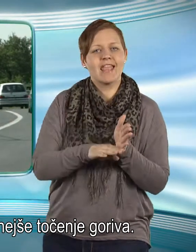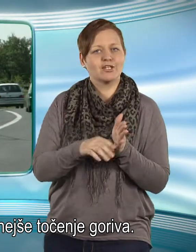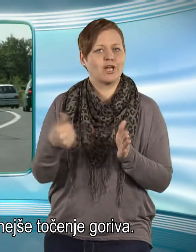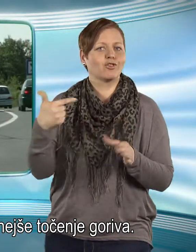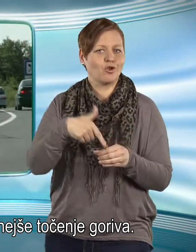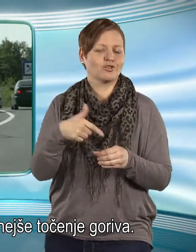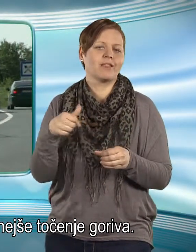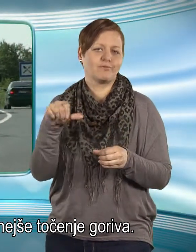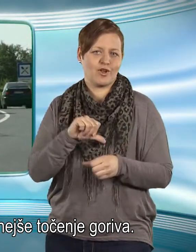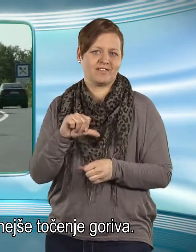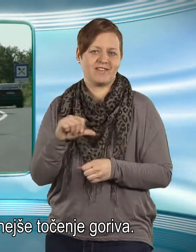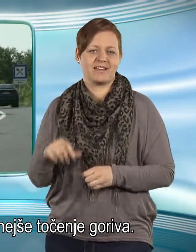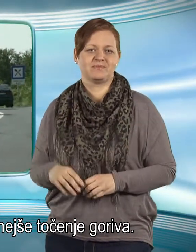goriva.